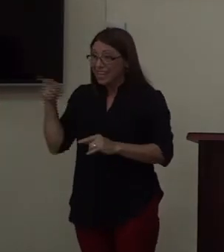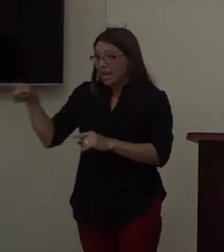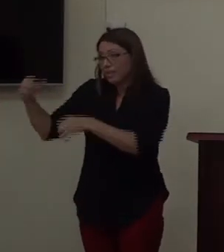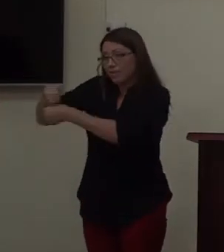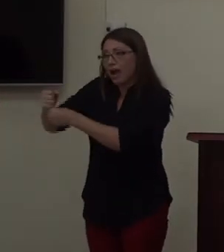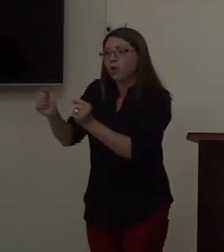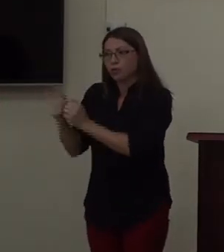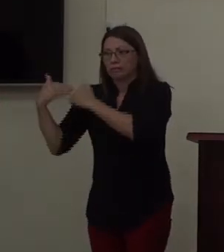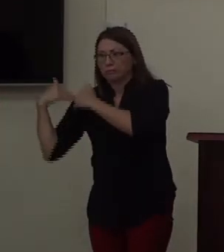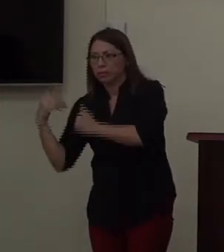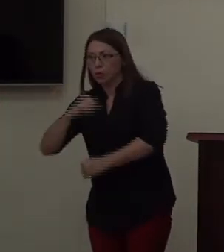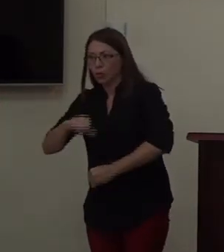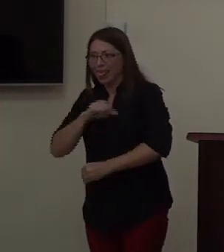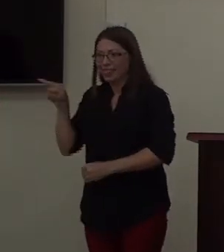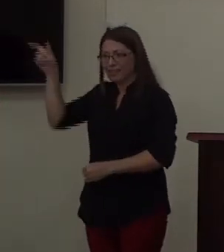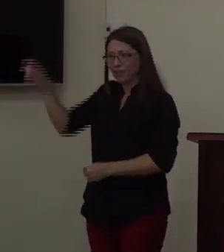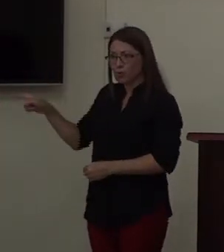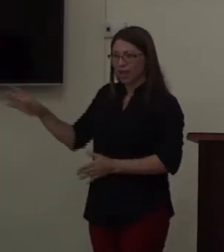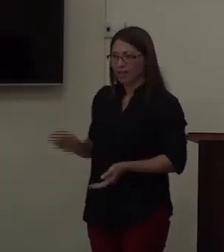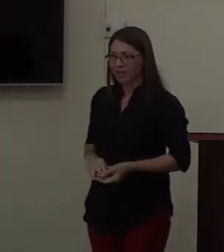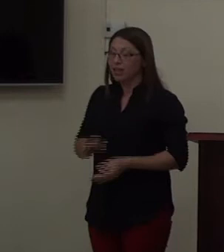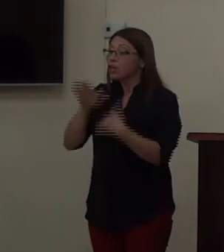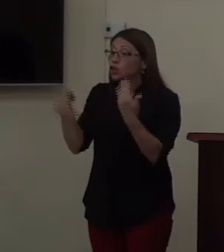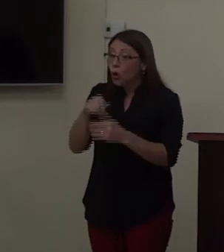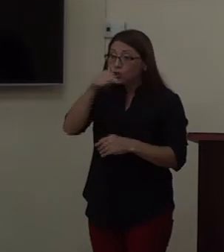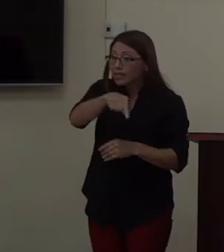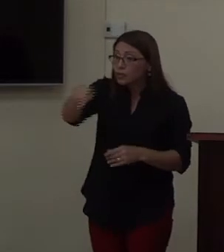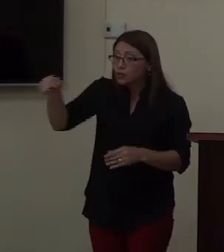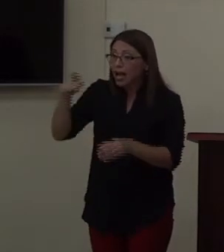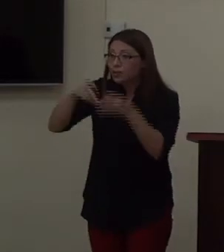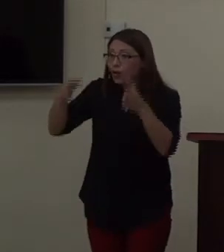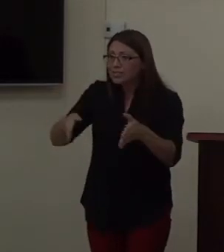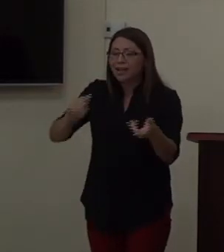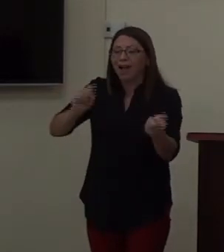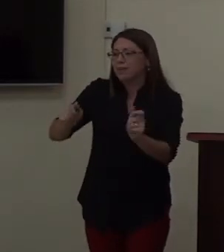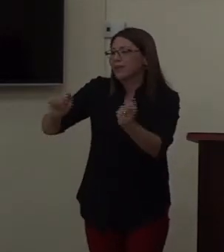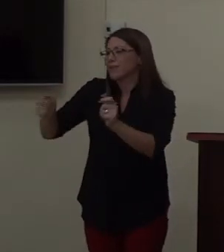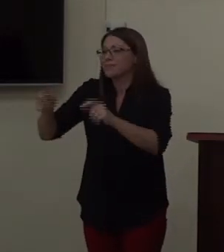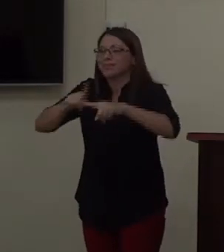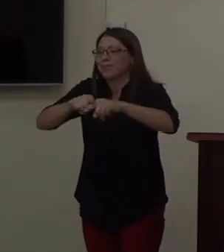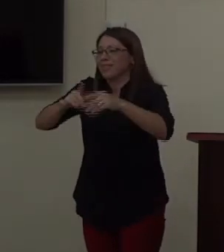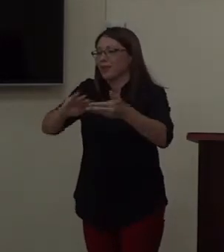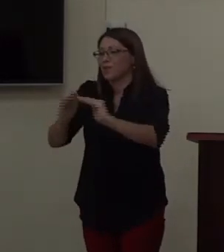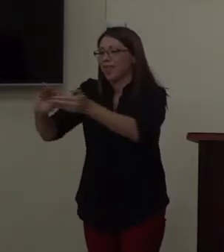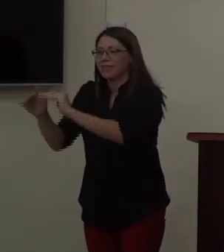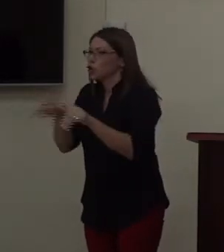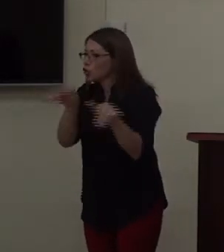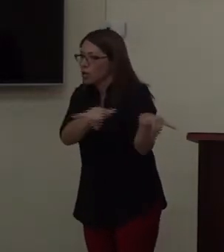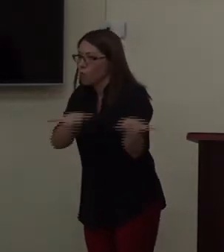autoridad que tiene esta figura. Y todos estos actores van cambiando de comunidad en comunidad, no son iguales, ¿verdad? Esto es un intento